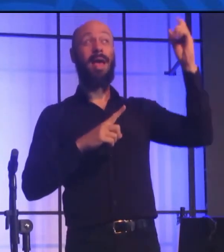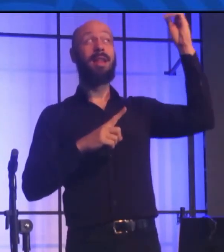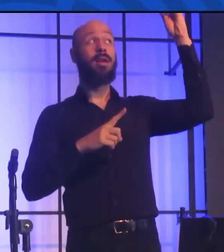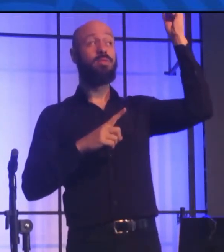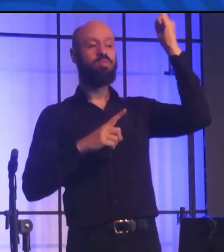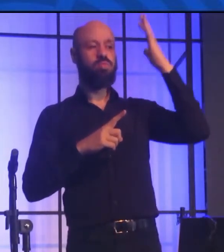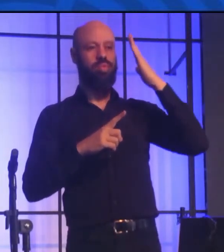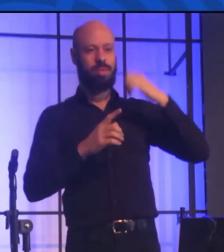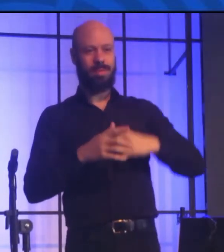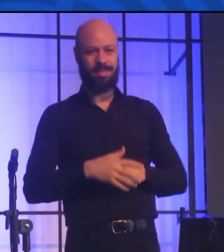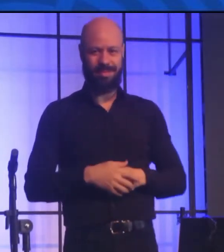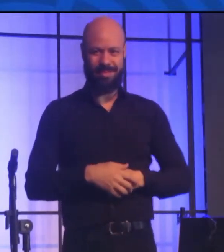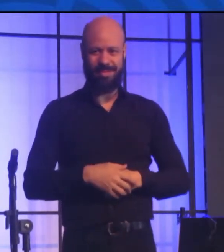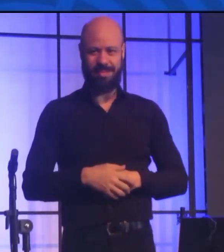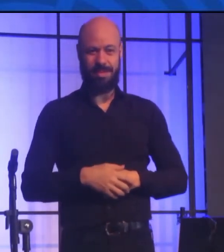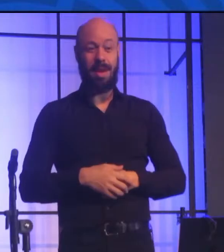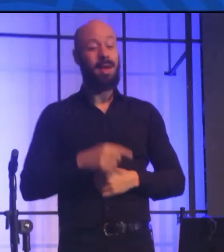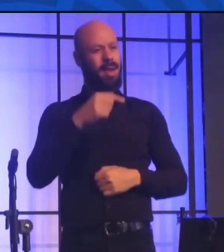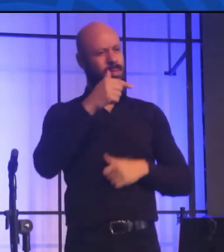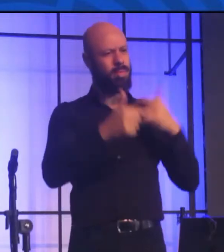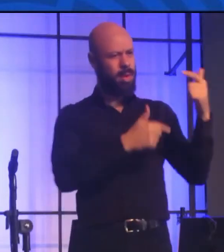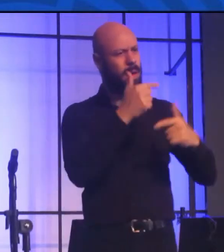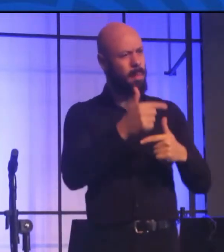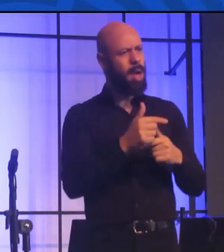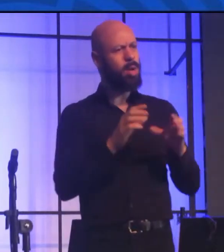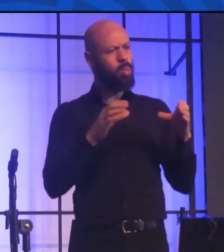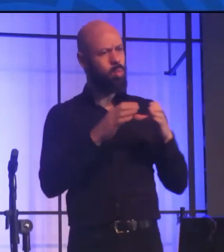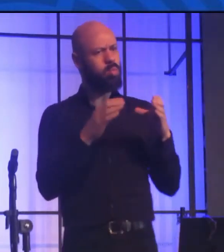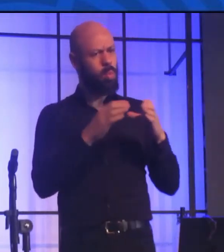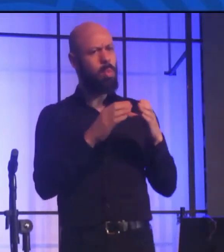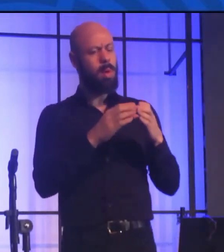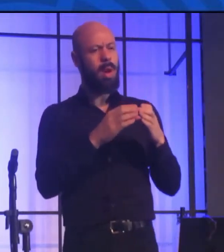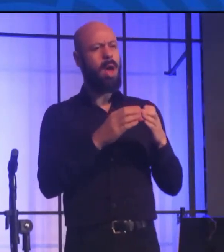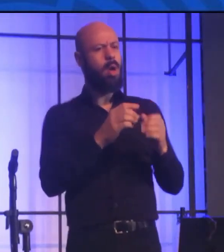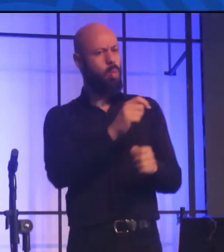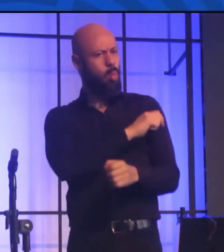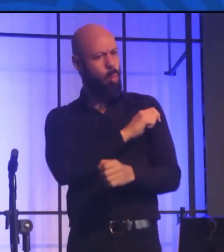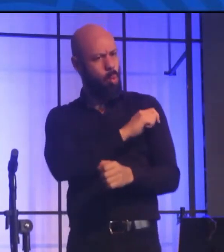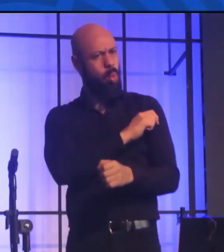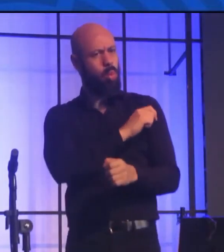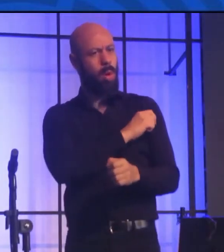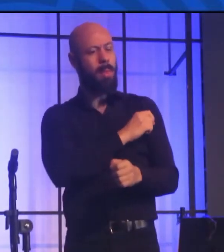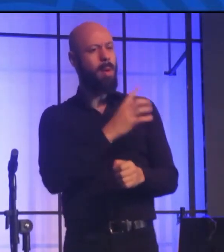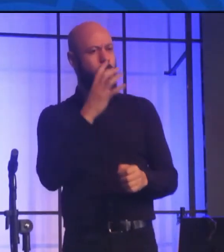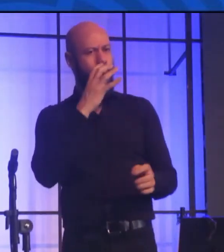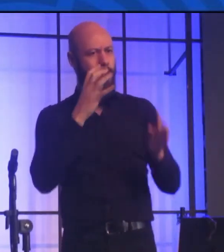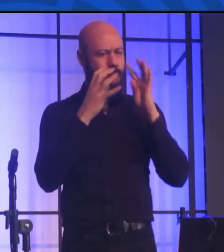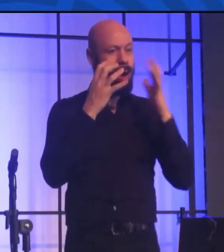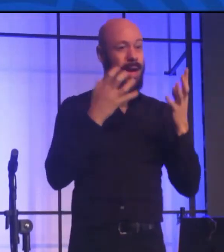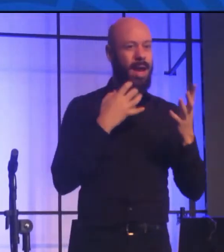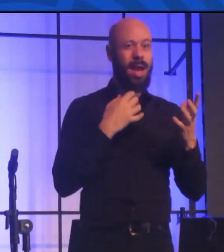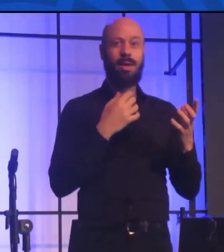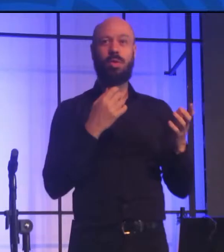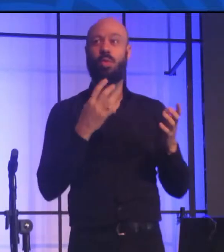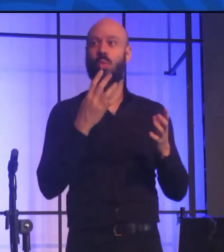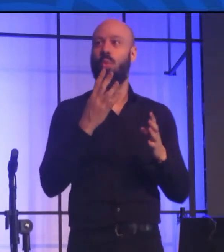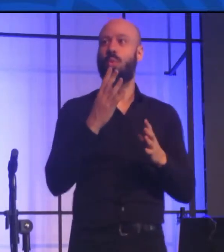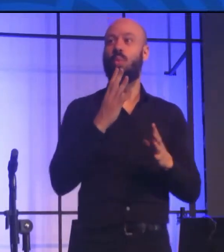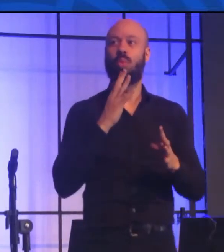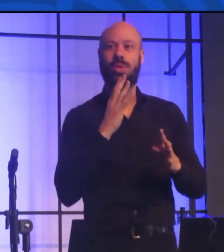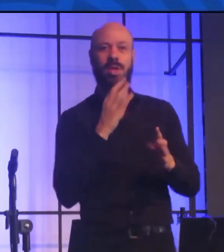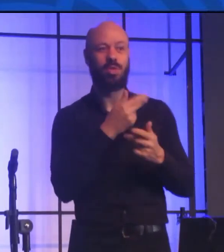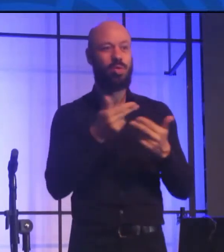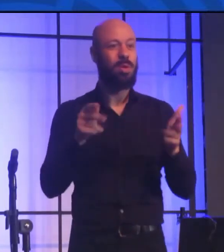demais. Havia muitos alunos, muitos interessados nas coisas de Deus. Você